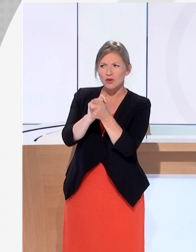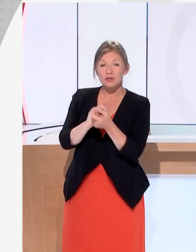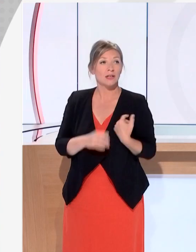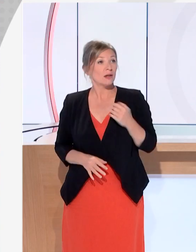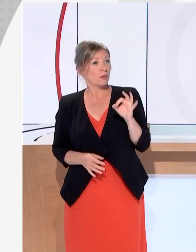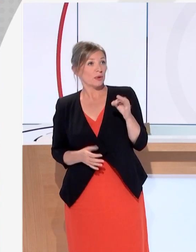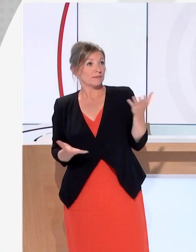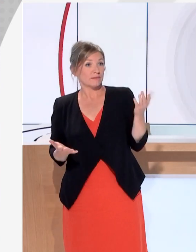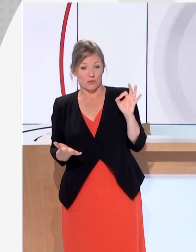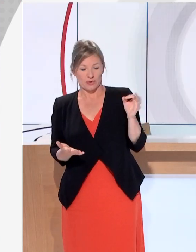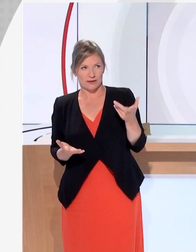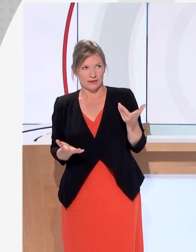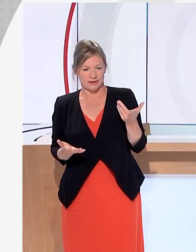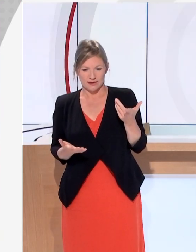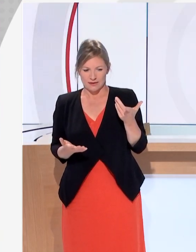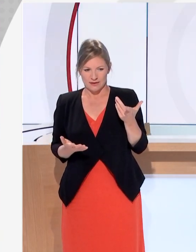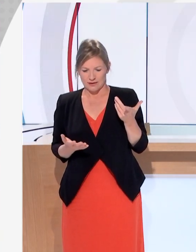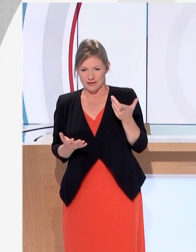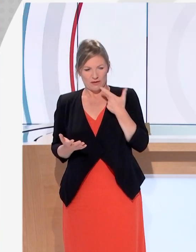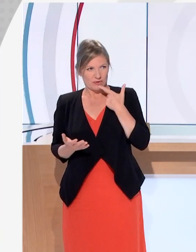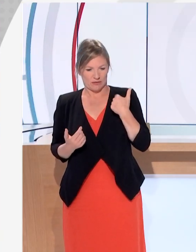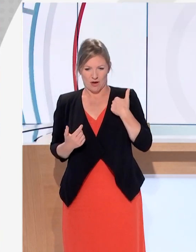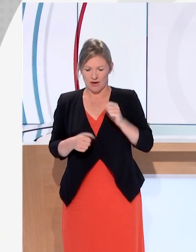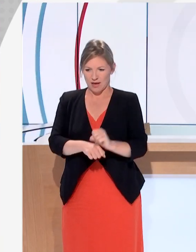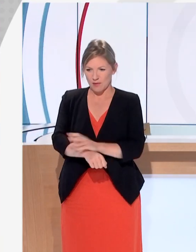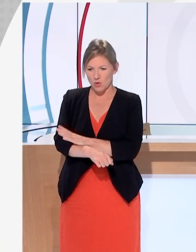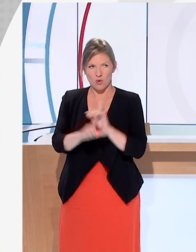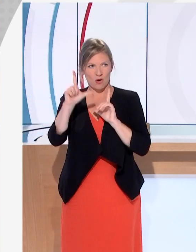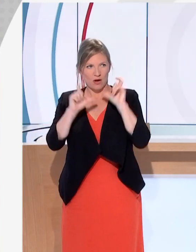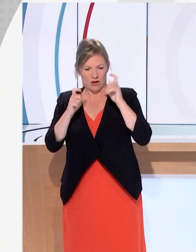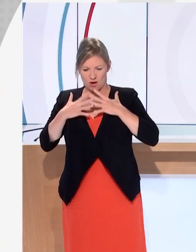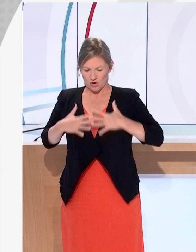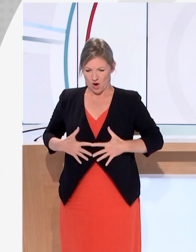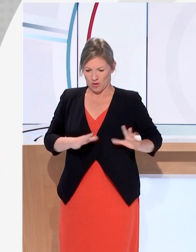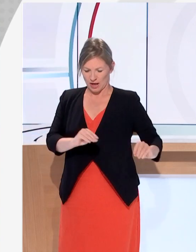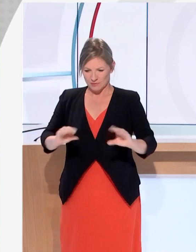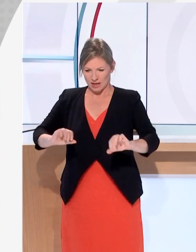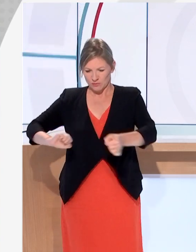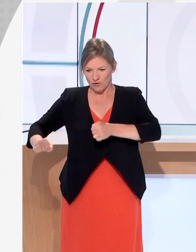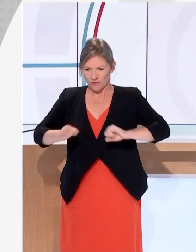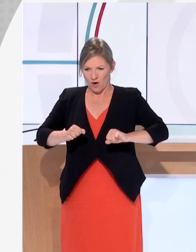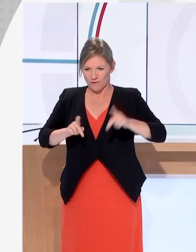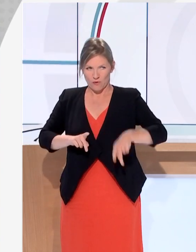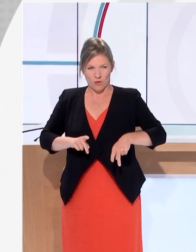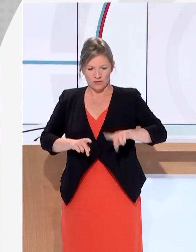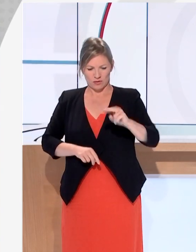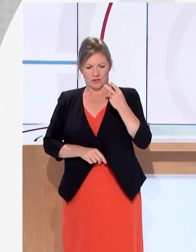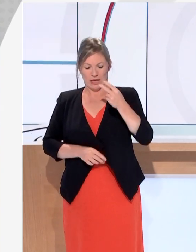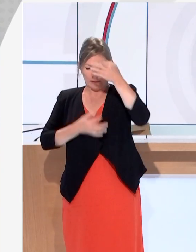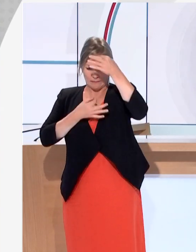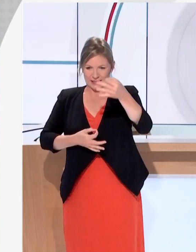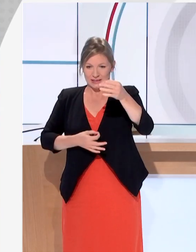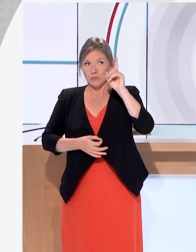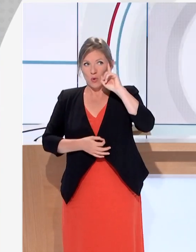Ben ouais, du coup, d'être plus précis dans les émotions, dans comment on place notre corps, parce que justement, il y avait cette obligation, entre guillemets, d'être compris.